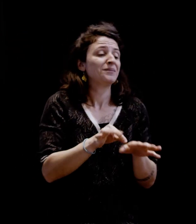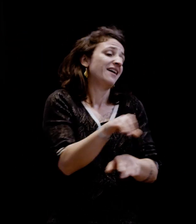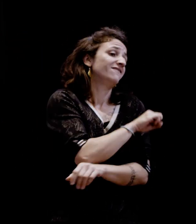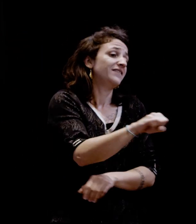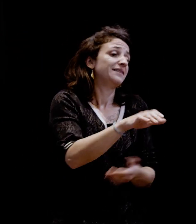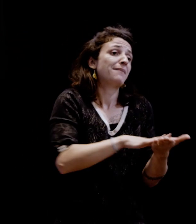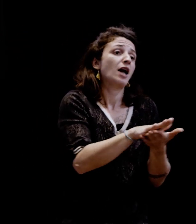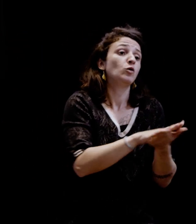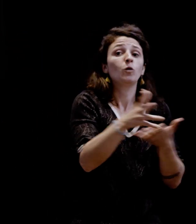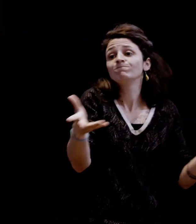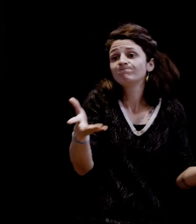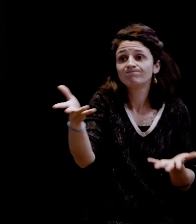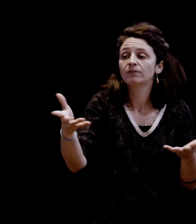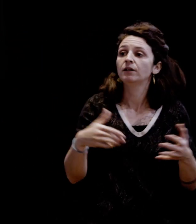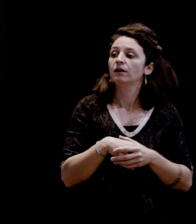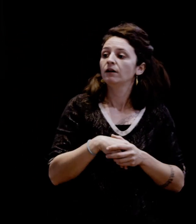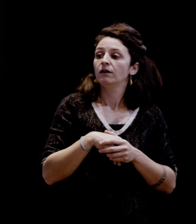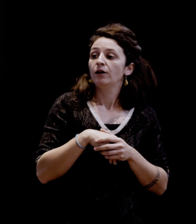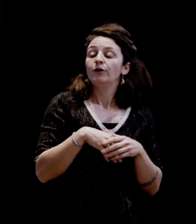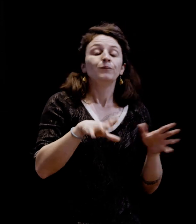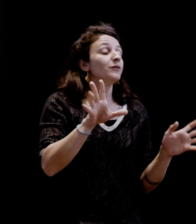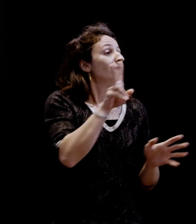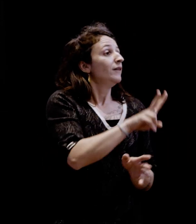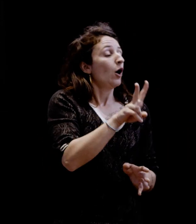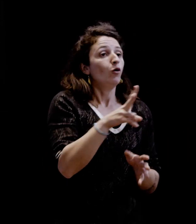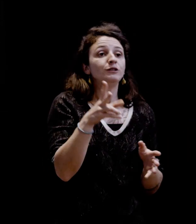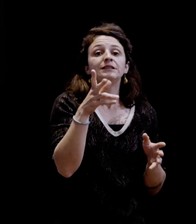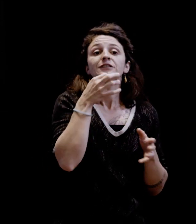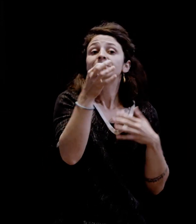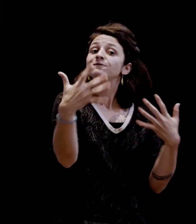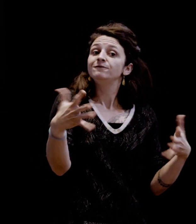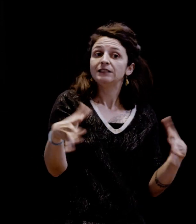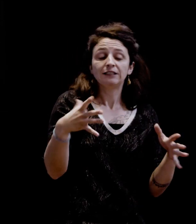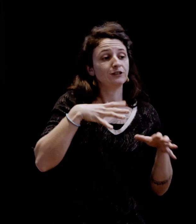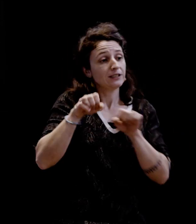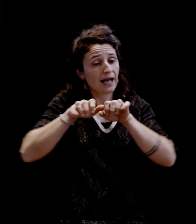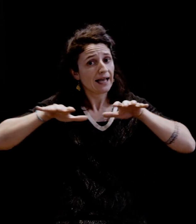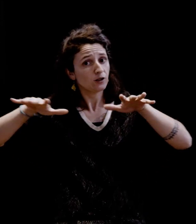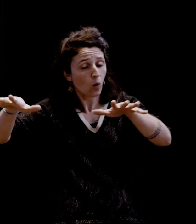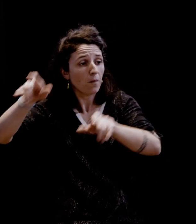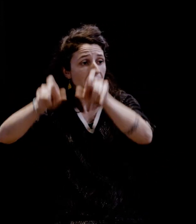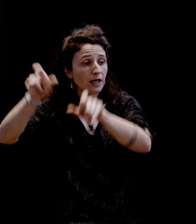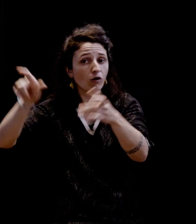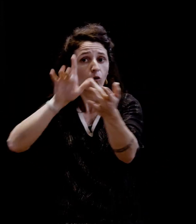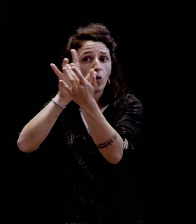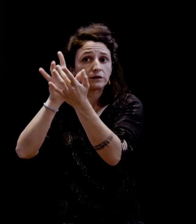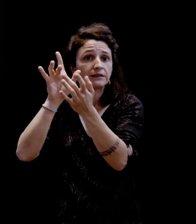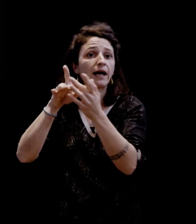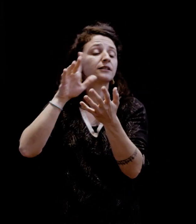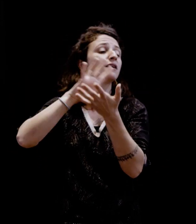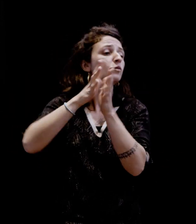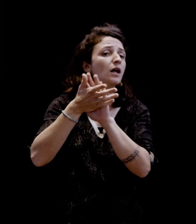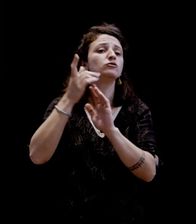m'excuser, on a un réseau, Véronique, vous en a parlé, vous en parlera, au sein de la filière maladies rares, TED-COU, qui est le